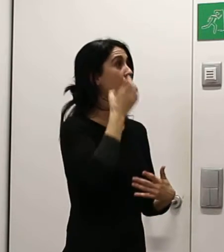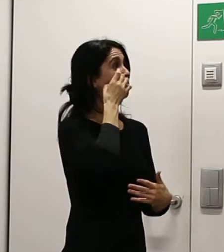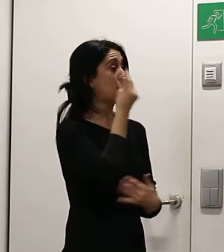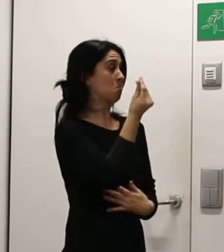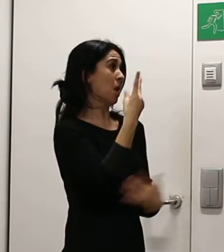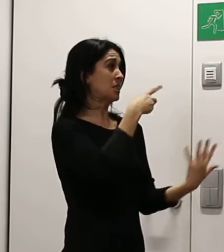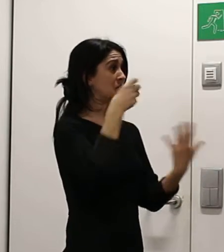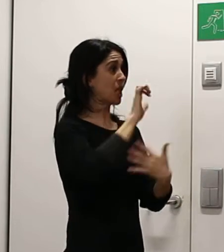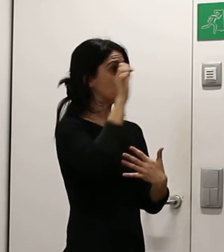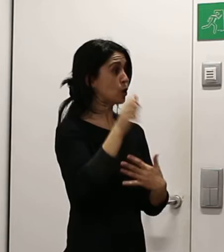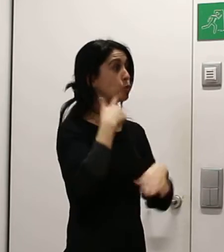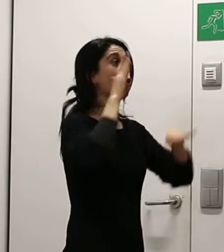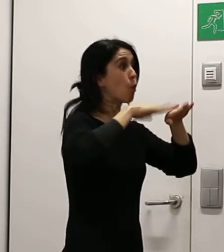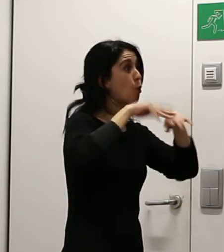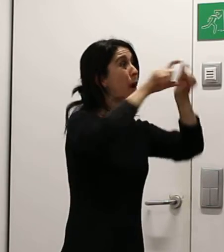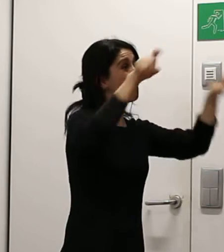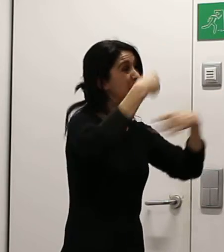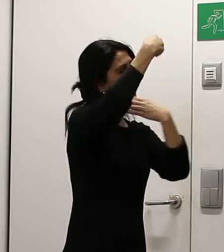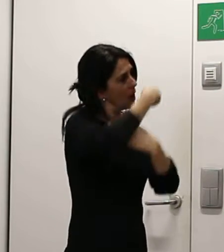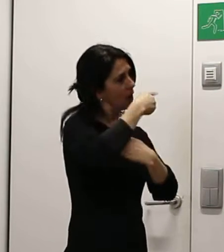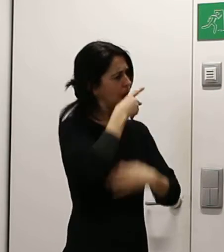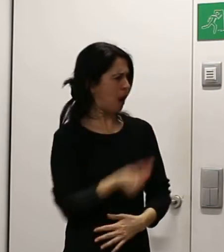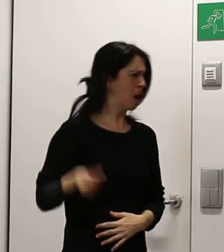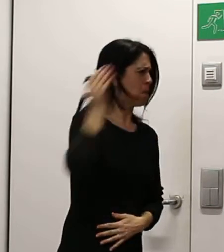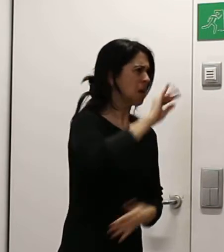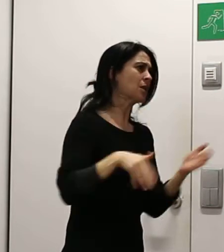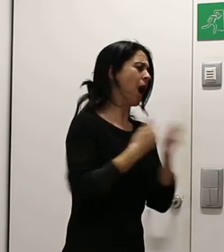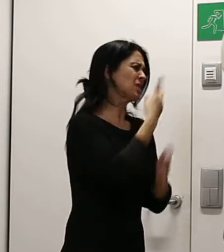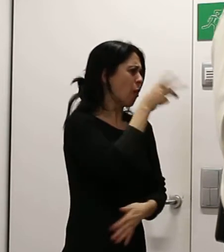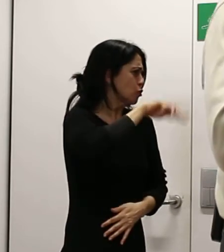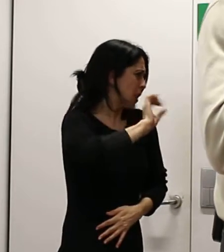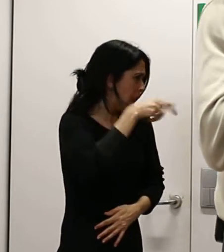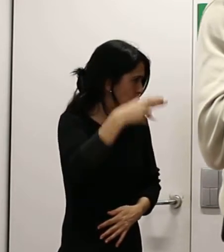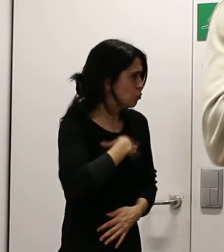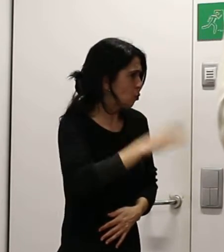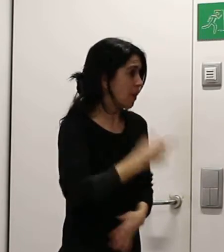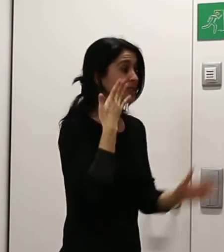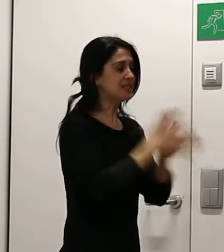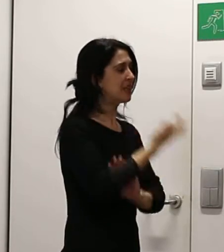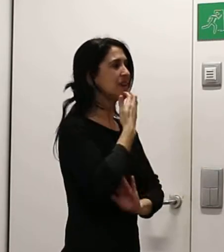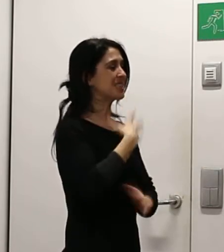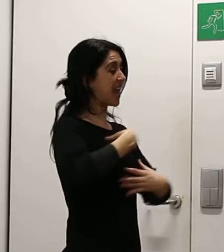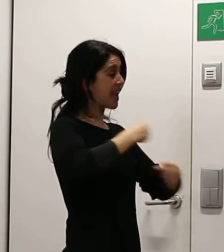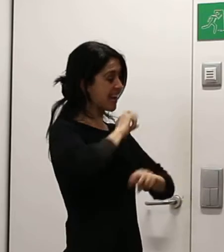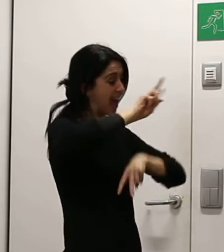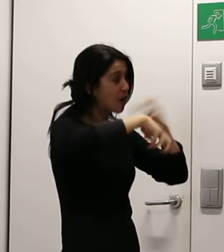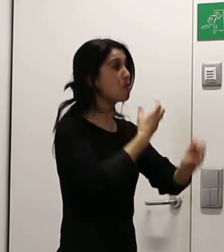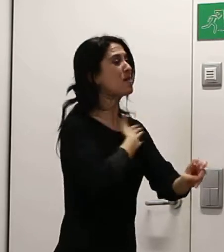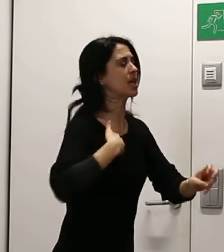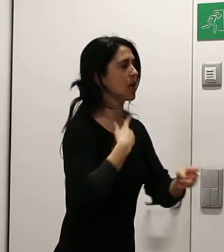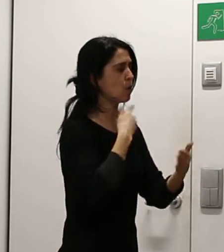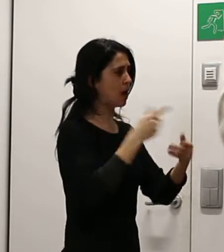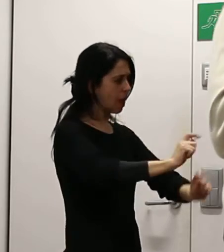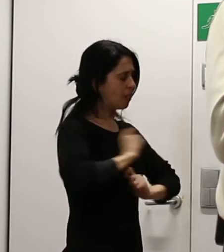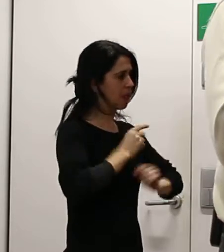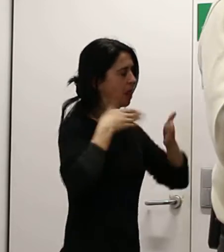euros. Todo son trabas, todo, a las energías renovables. No os cuento, por falta de tiempo, por ejemplo,